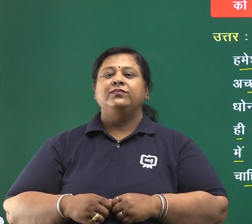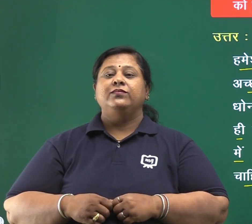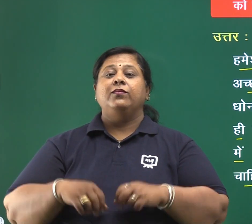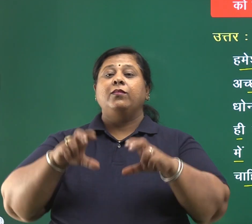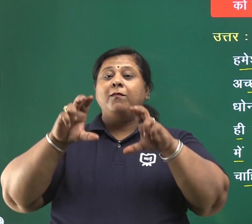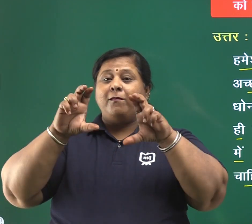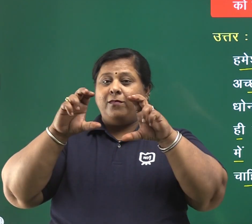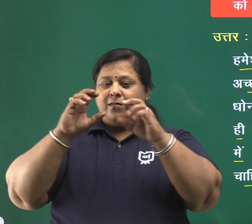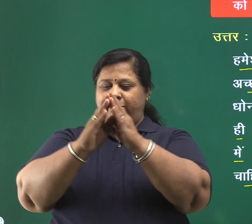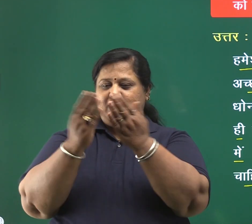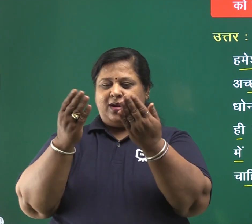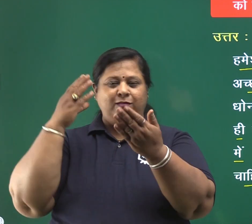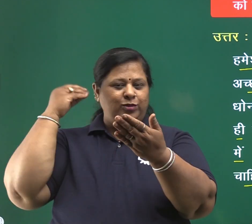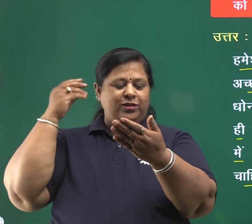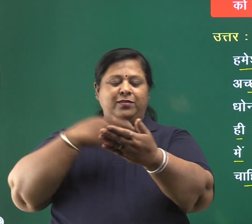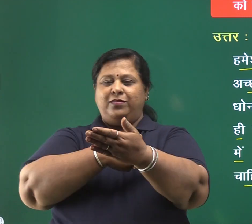पाठ्य पुस्तक वसंत